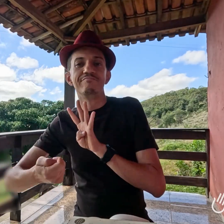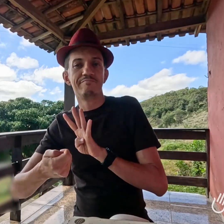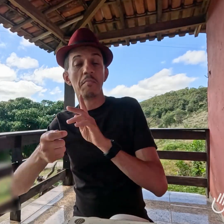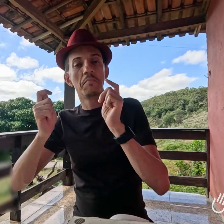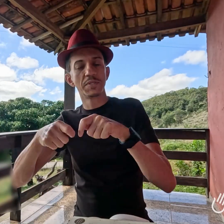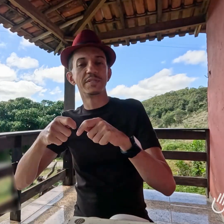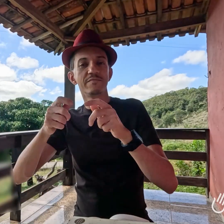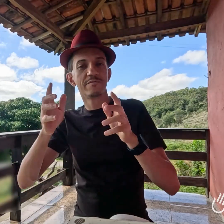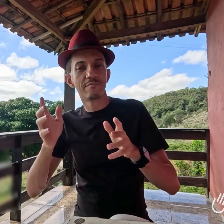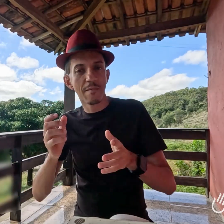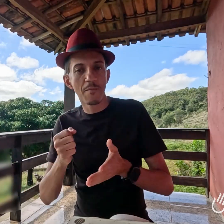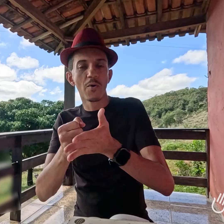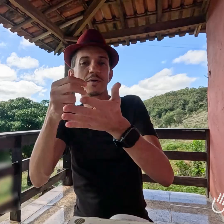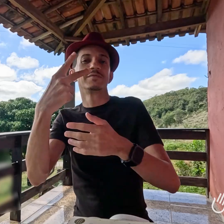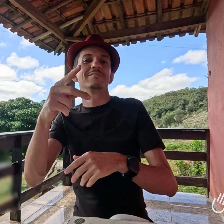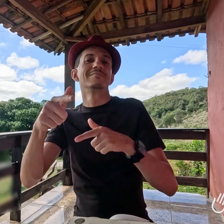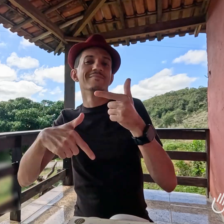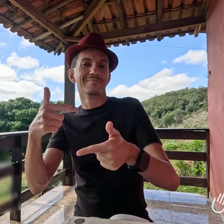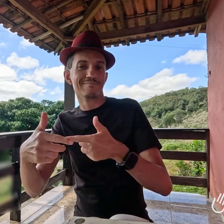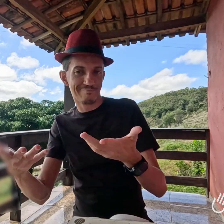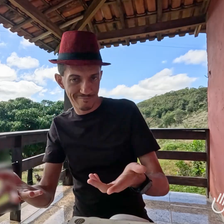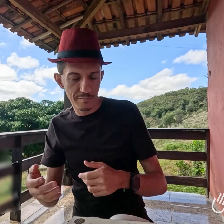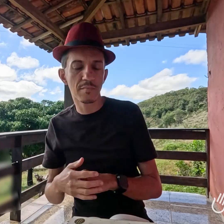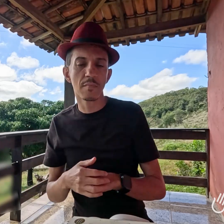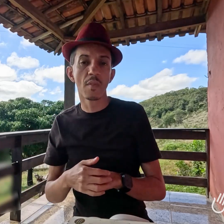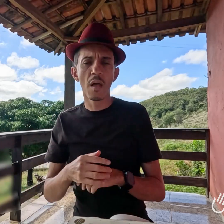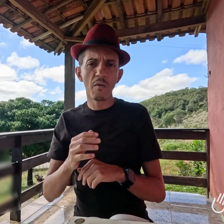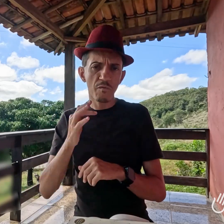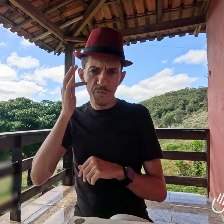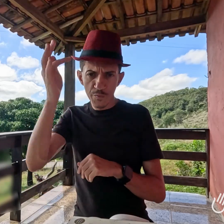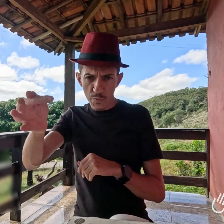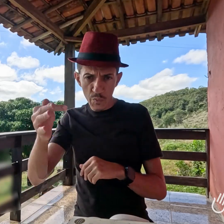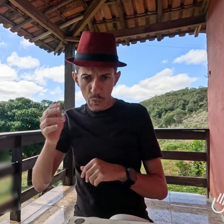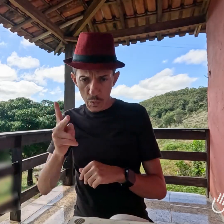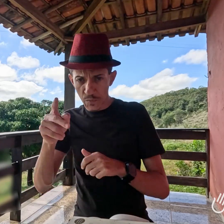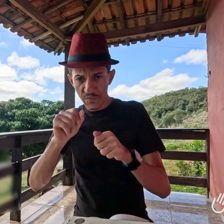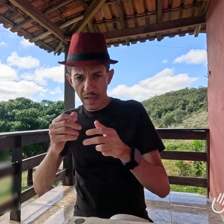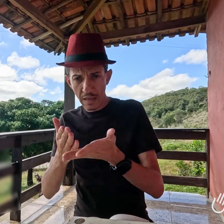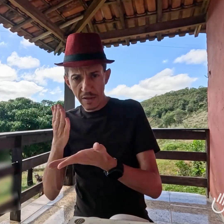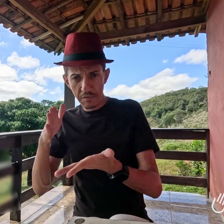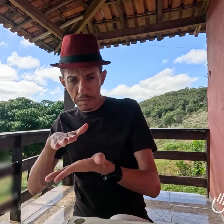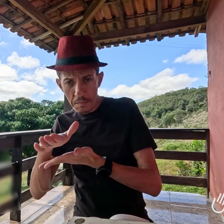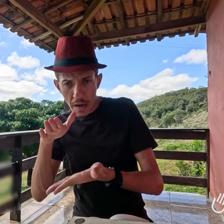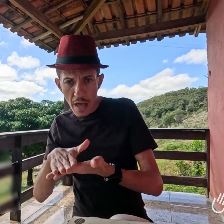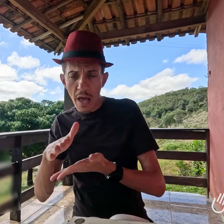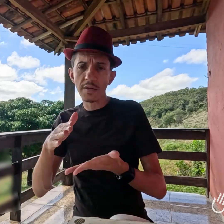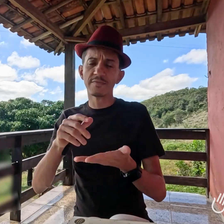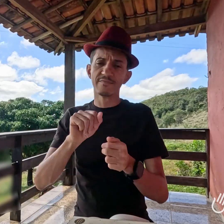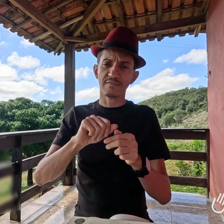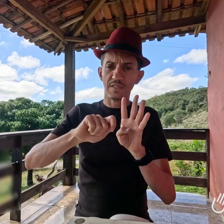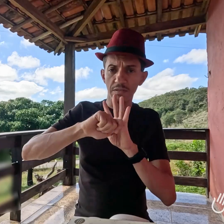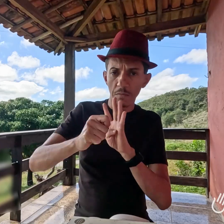livros e você ainda não tem o Libras em Jogo, tem uma possibilidade especial para você de upgrade e também de upgrade para